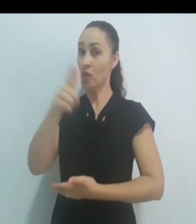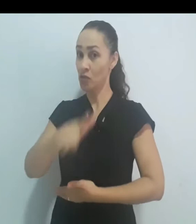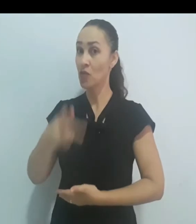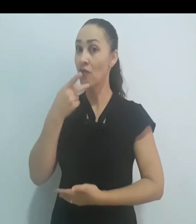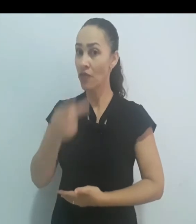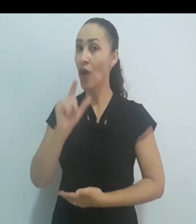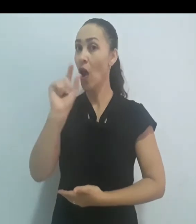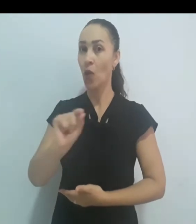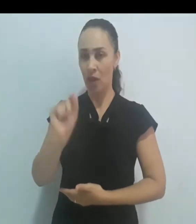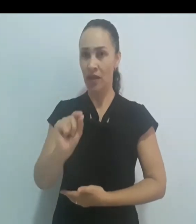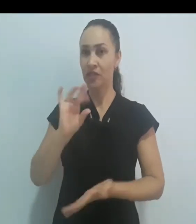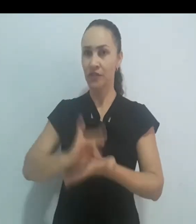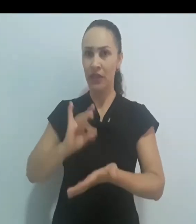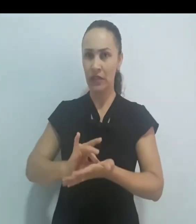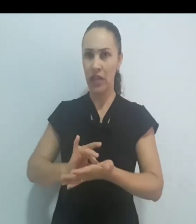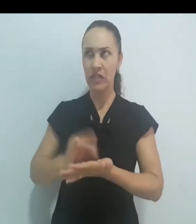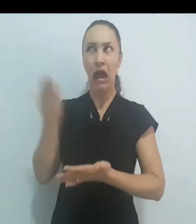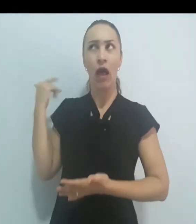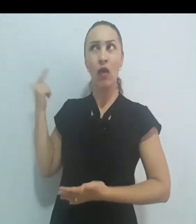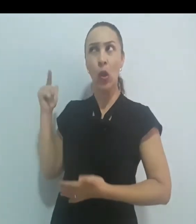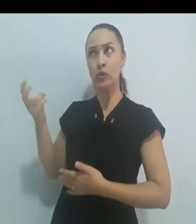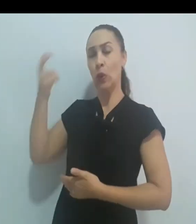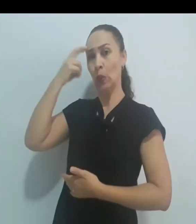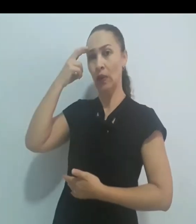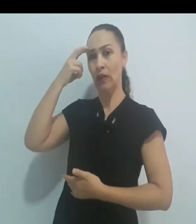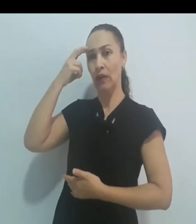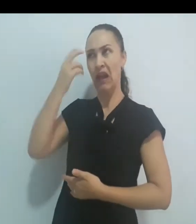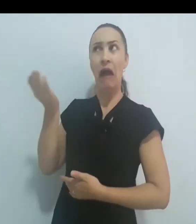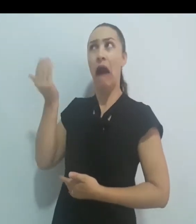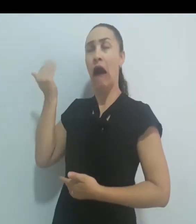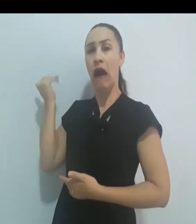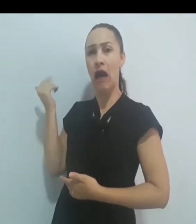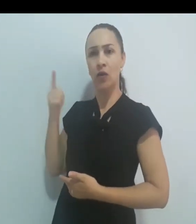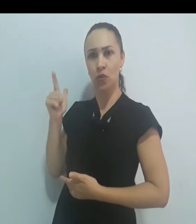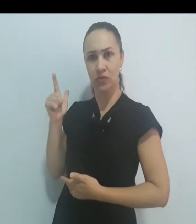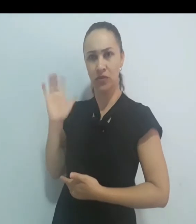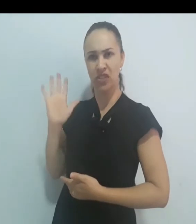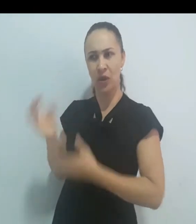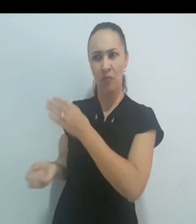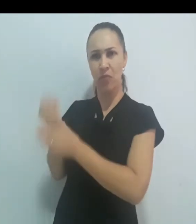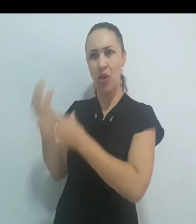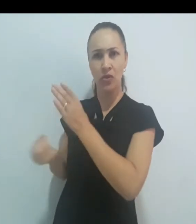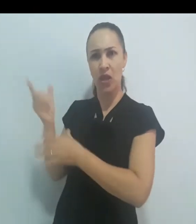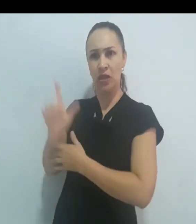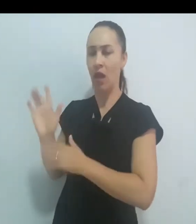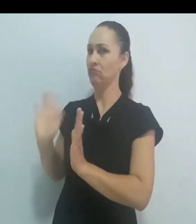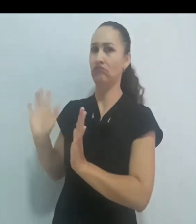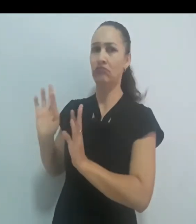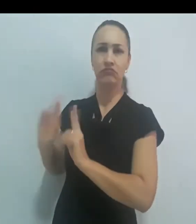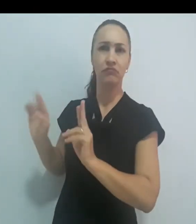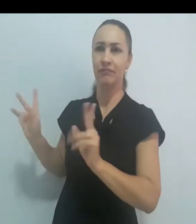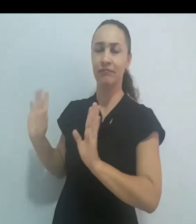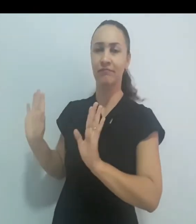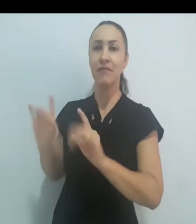não que não existisse uma cultura, né? não que não existisse uma produção